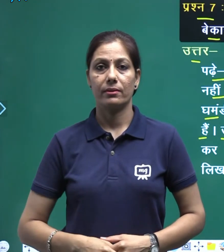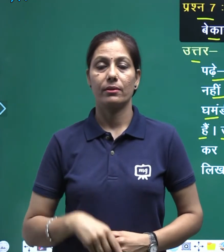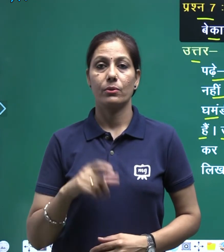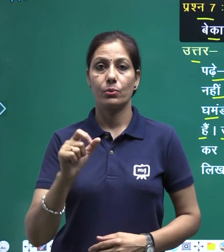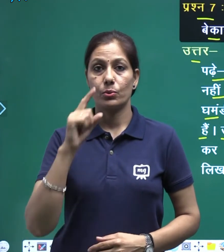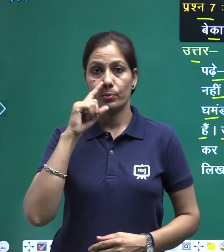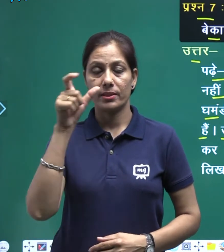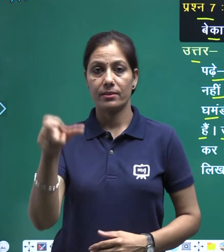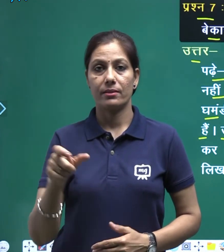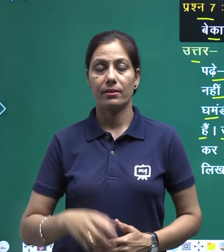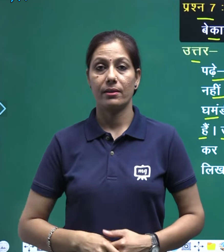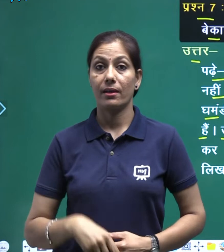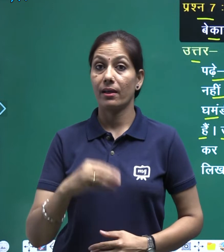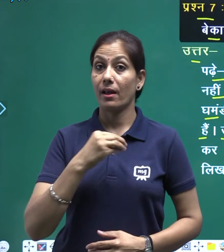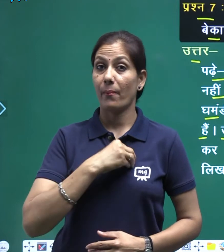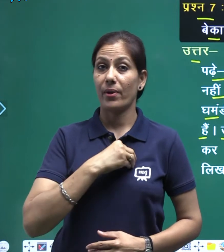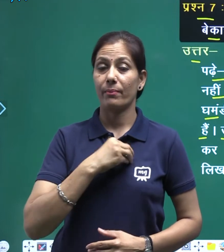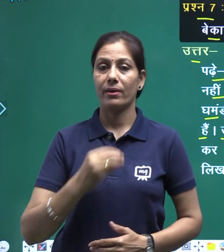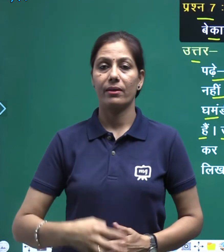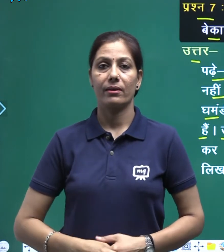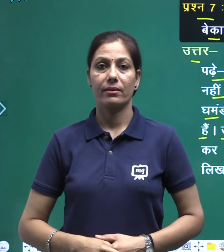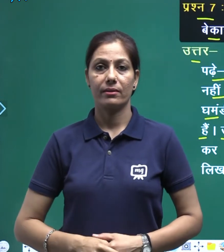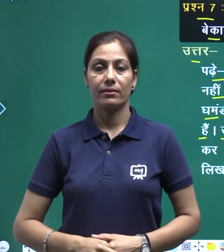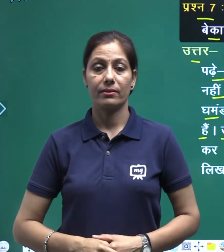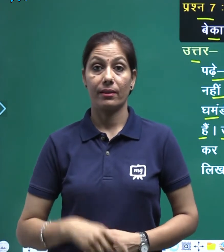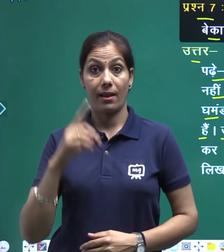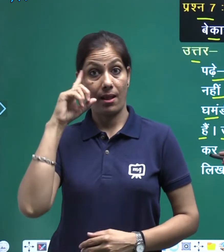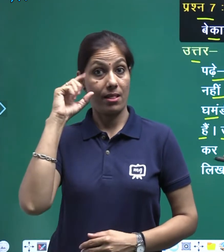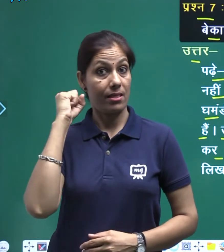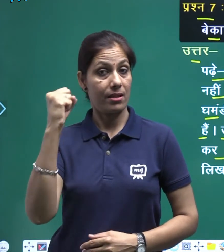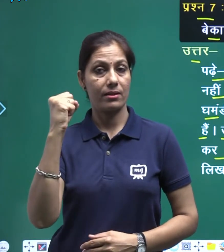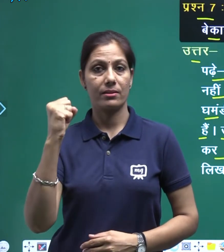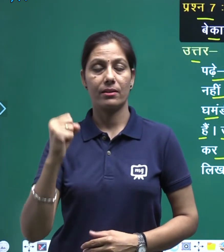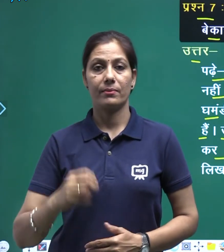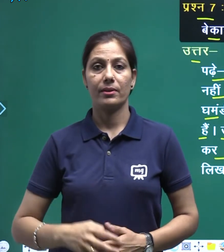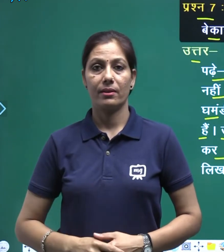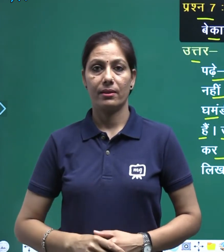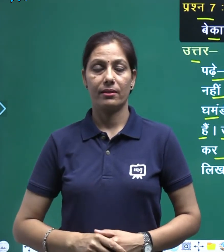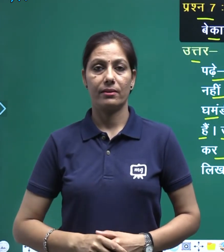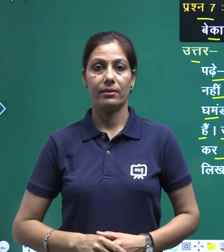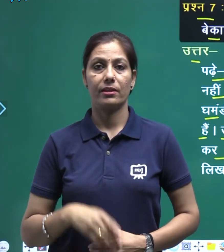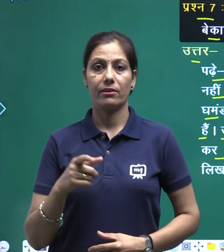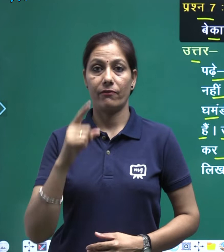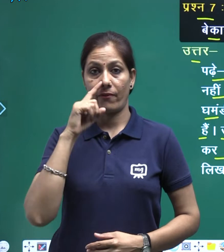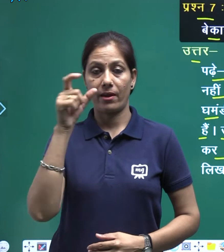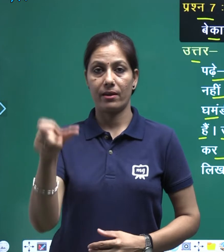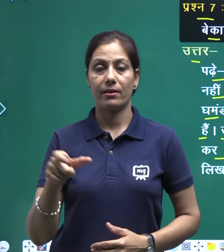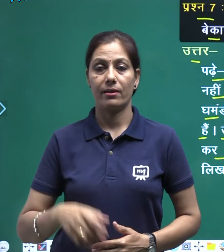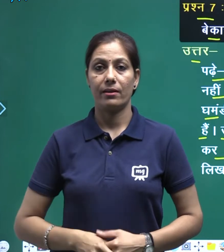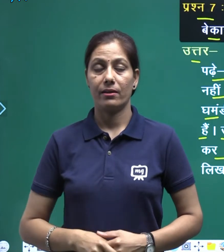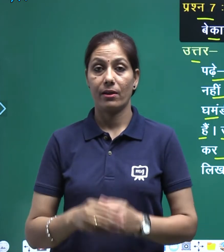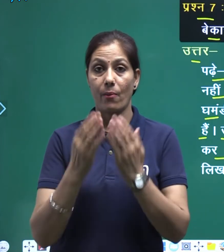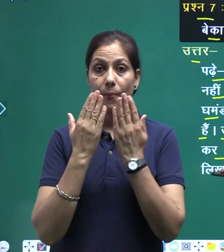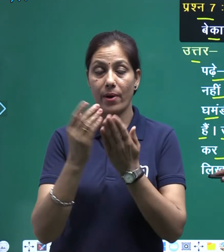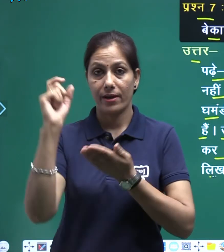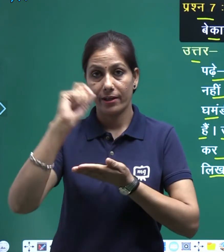उसने मन में दृढ़ निश्चय कर लिया है कि वह पढ़ लिख